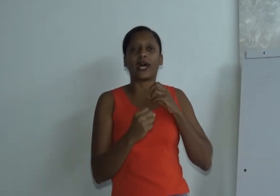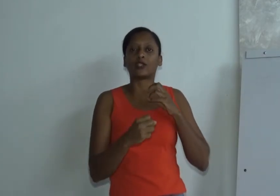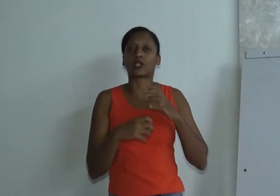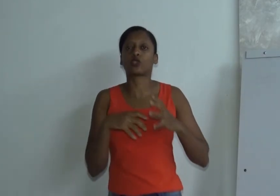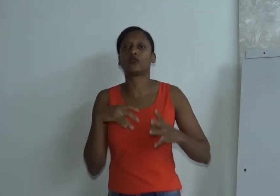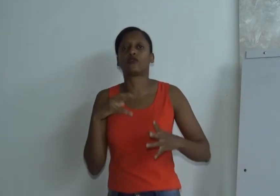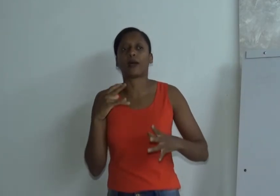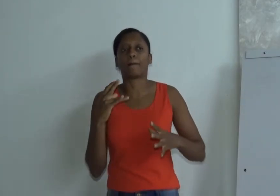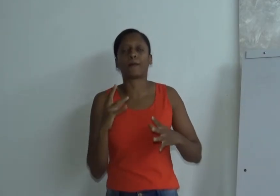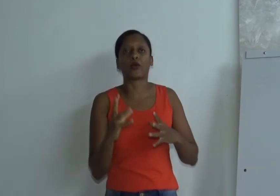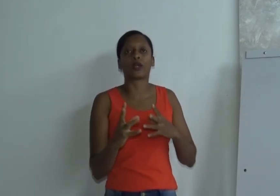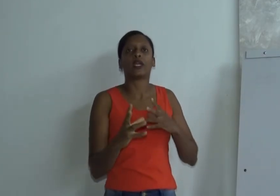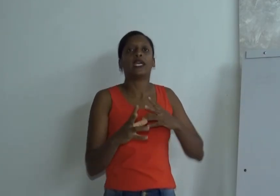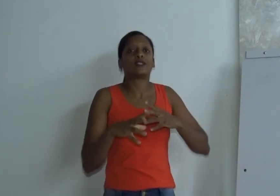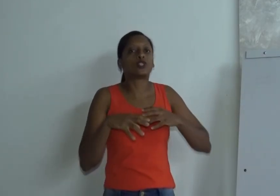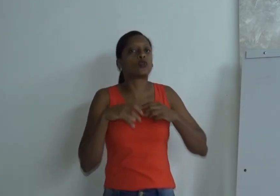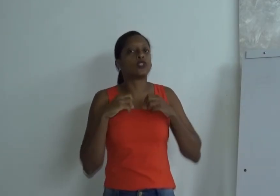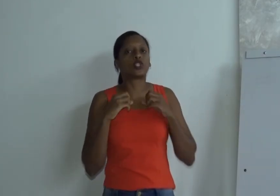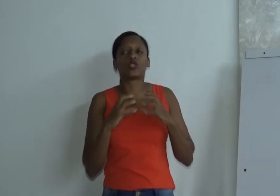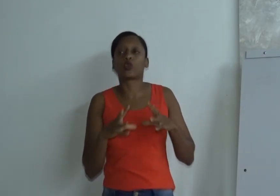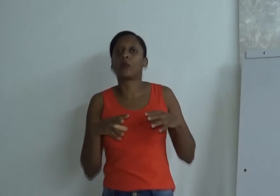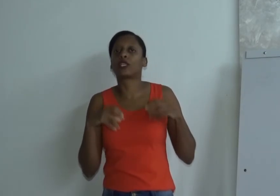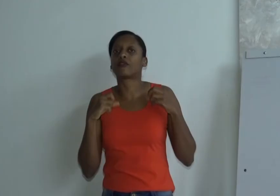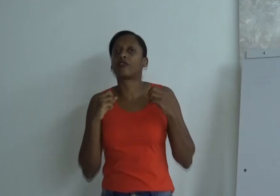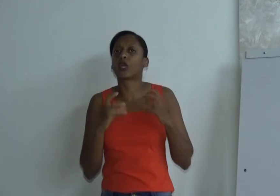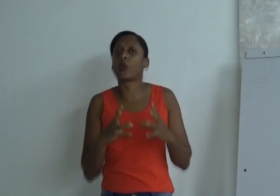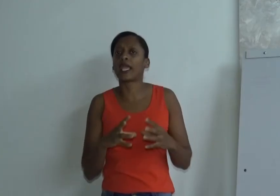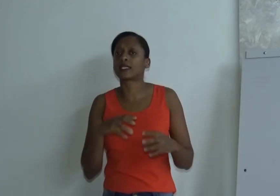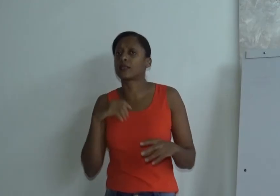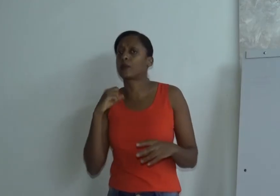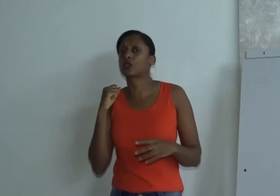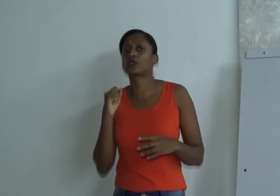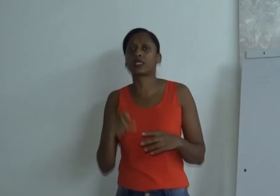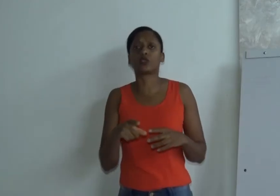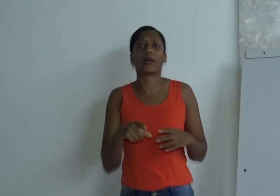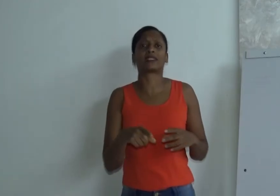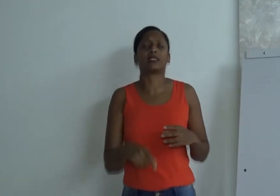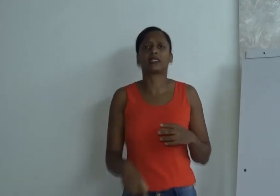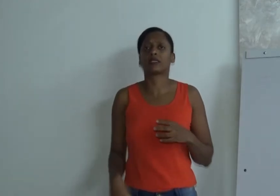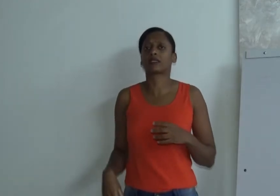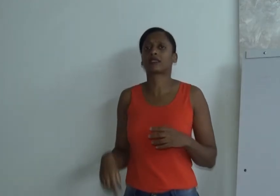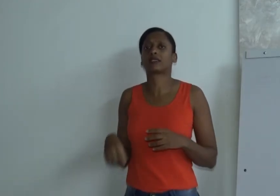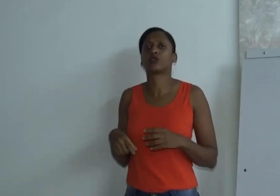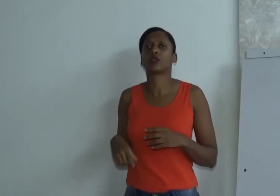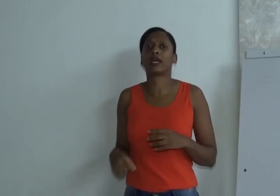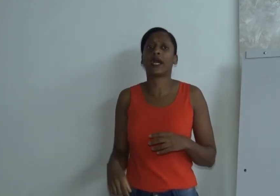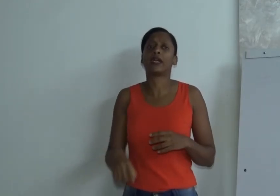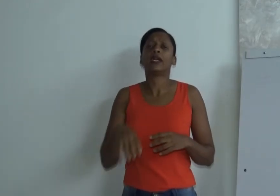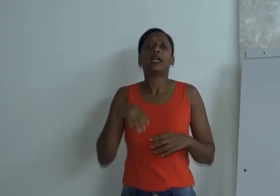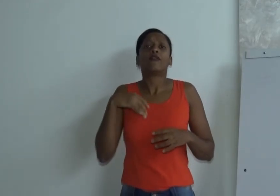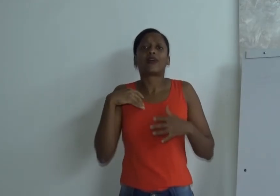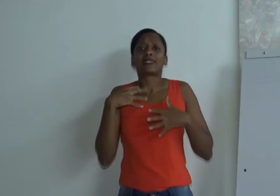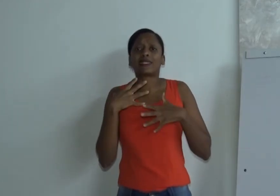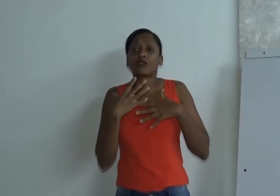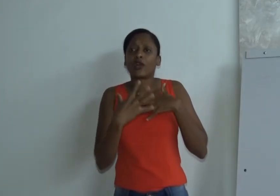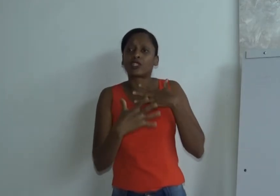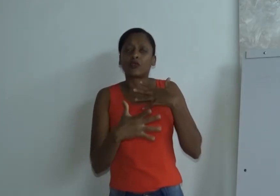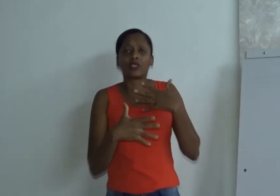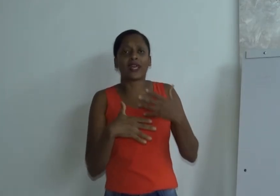atividade a todo vapor, se dividindo com muita frequência, produzindo matriz extracelular, fazendo uma atividade